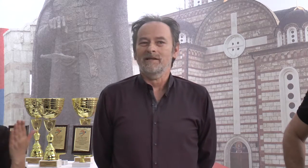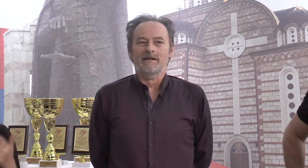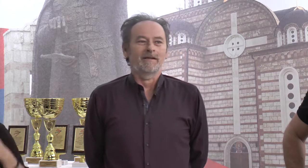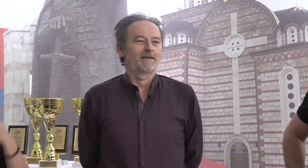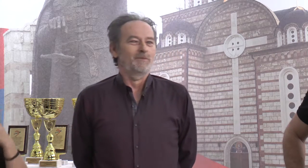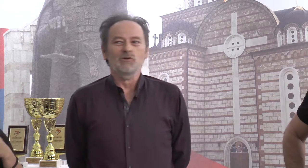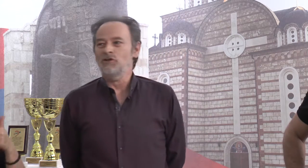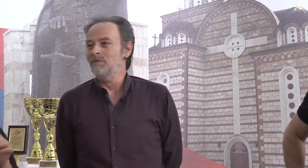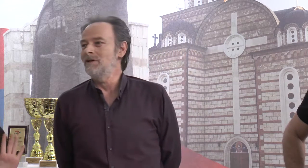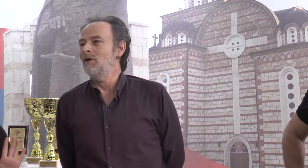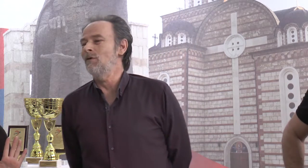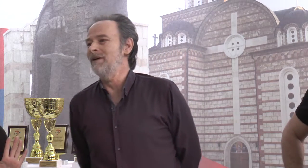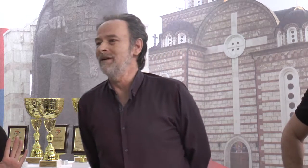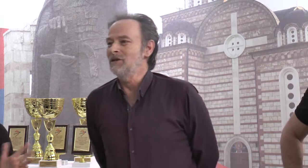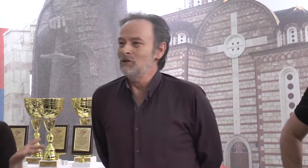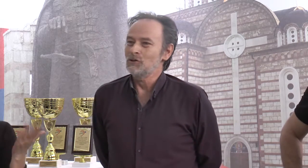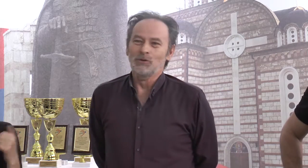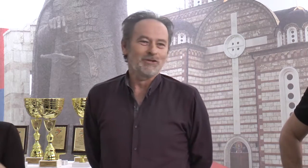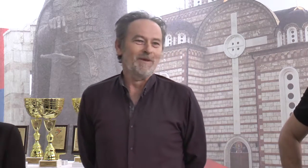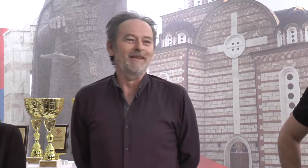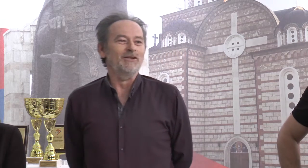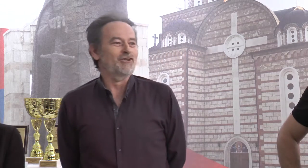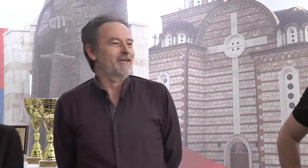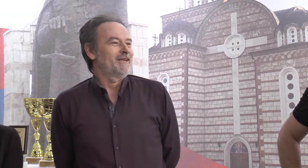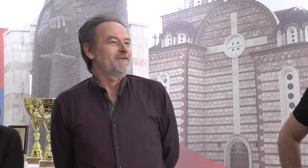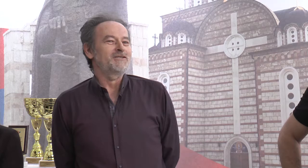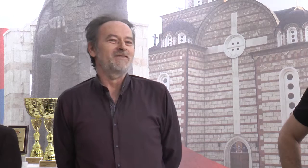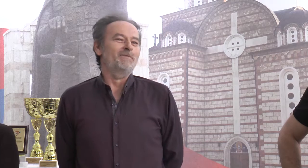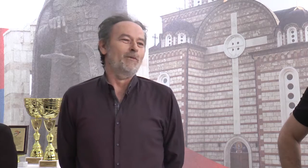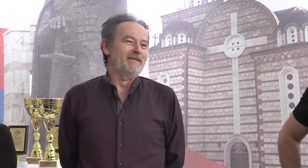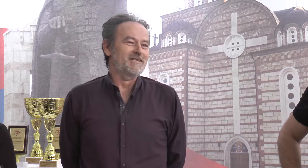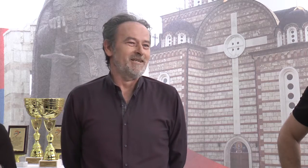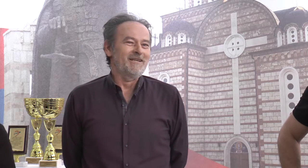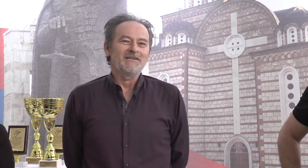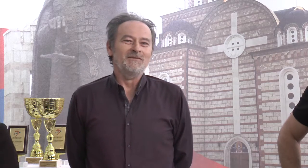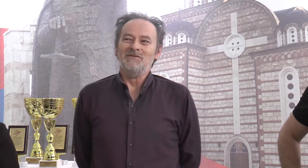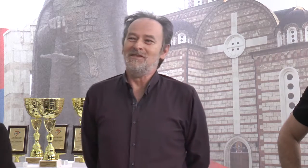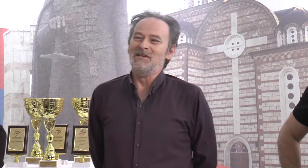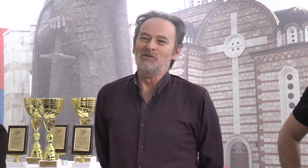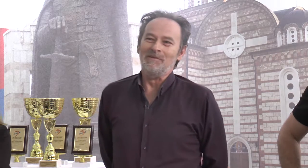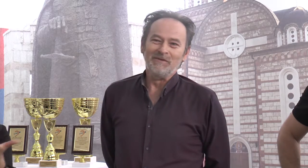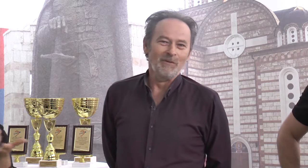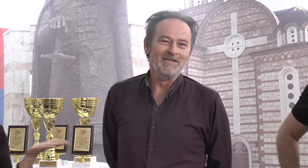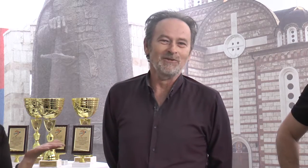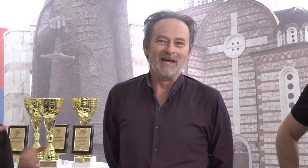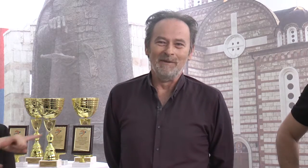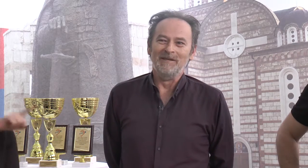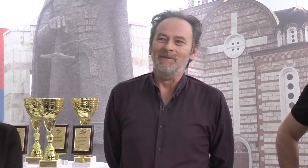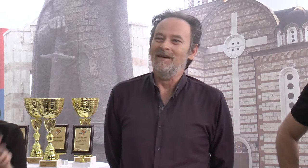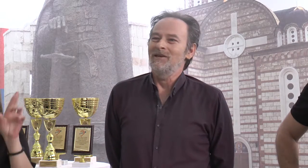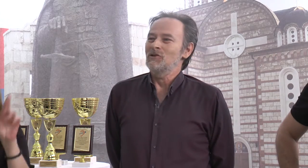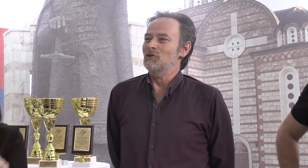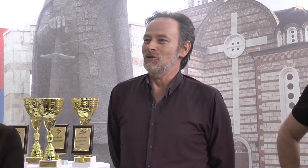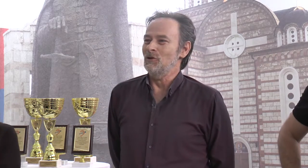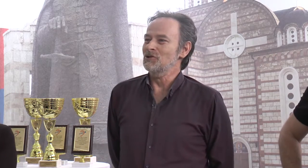takmičarskog karaktera. Međutim, što se mene tiče, vi ste svi pobednici. Svi ste zauzeli prvo mesto samim